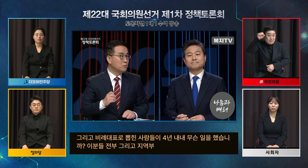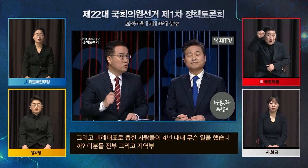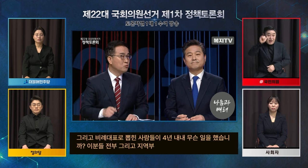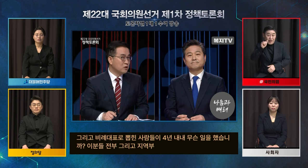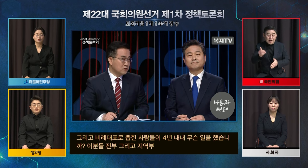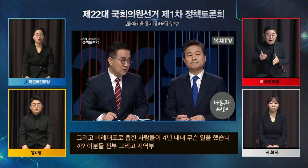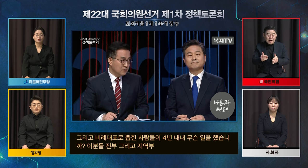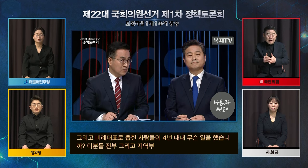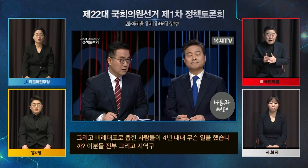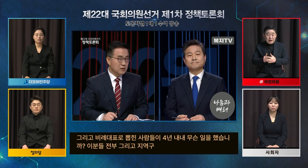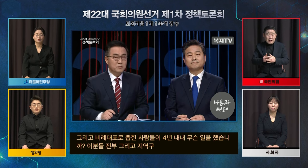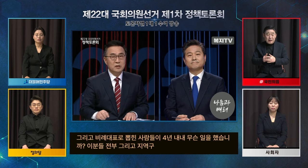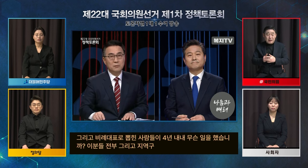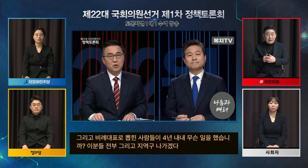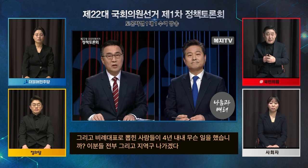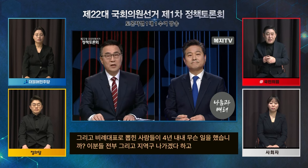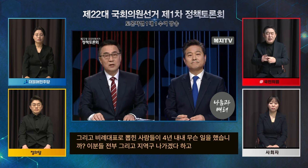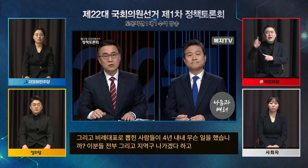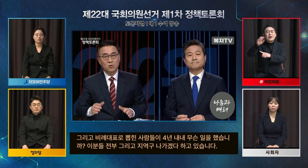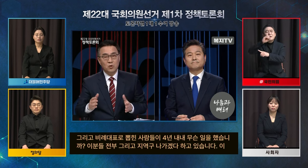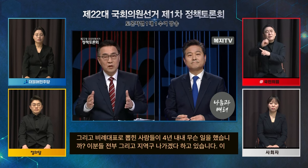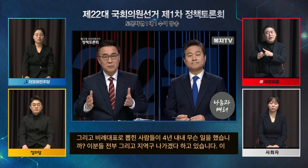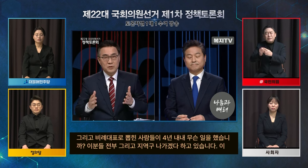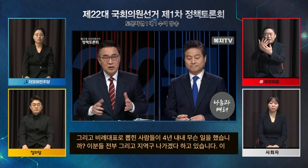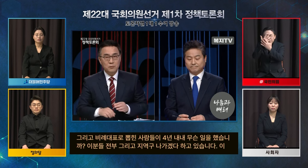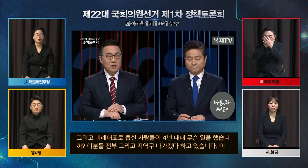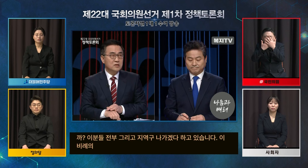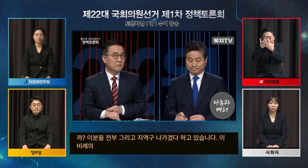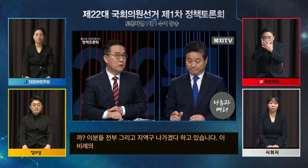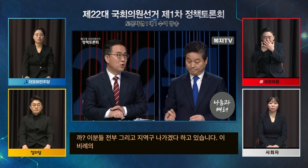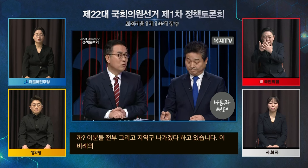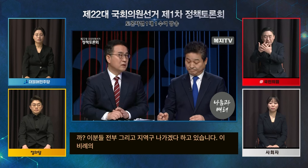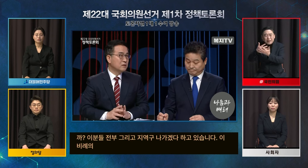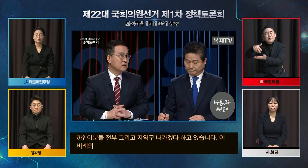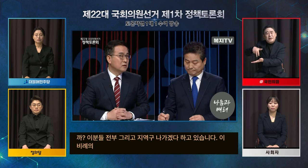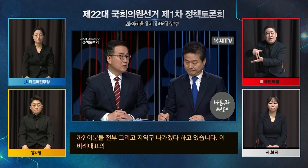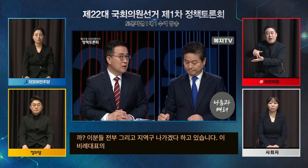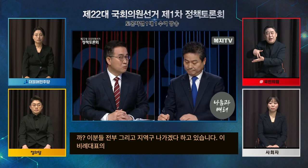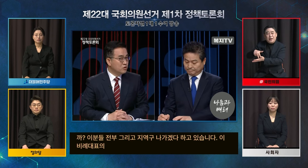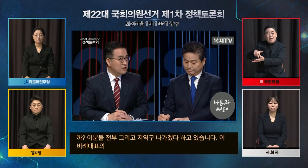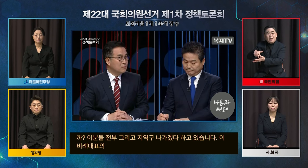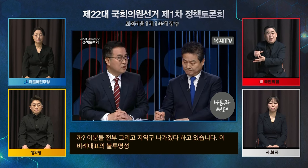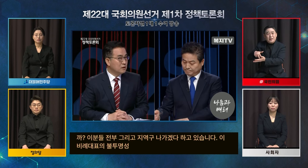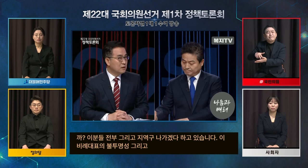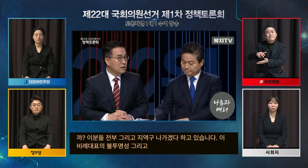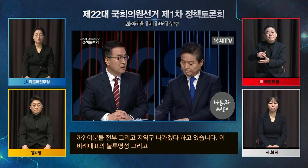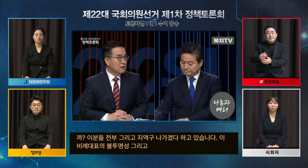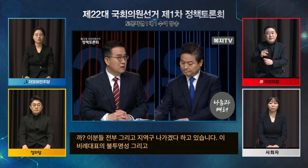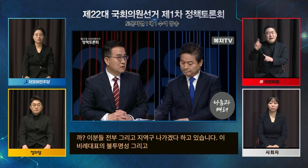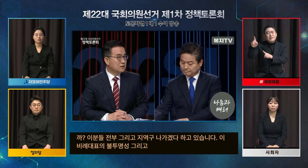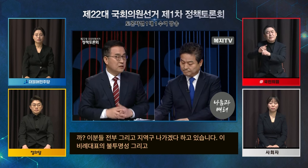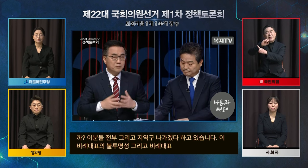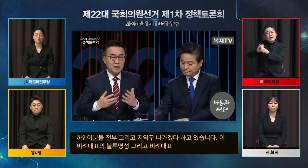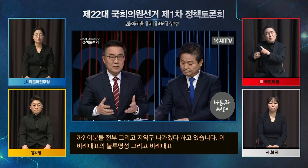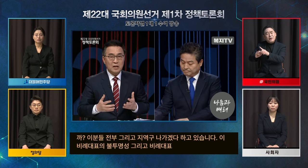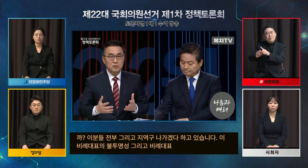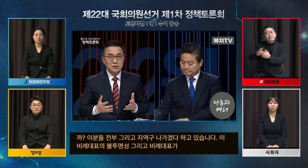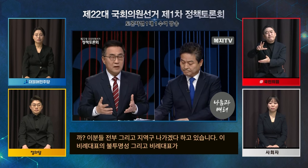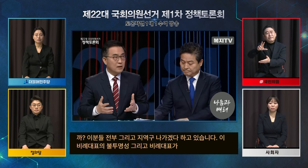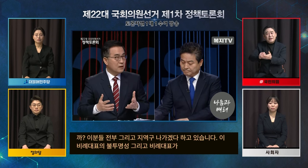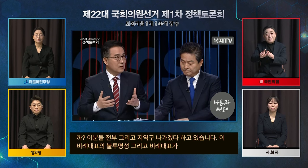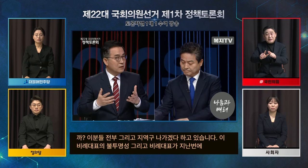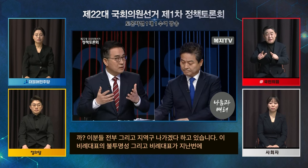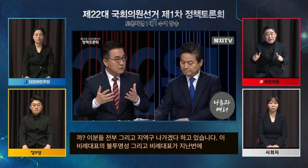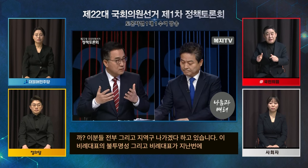비례대표의 불투명성, 이 비례대표의 그리고 비례대표가 지난번에 보여왔던 그런 문제점들 역사적 피해자인